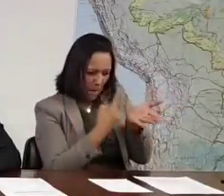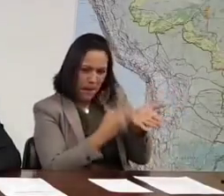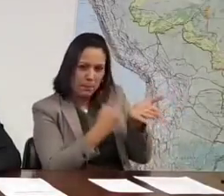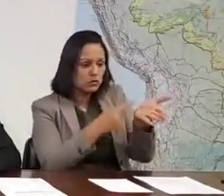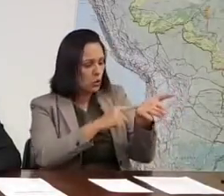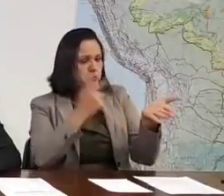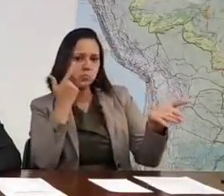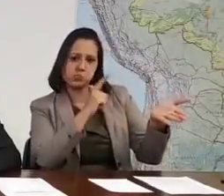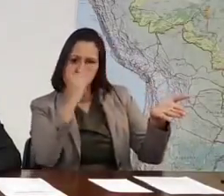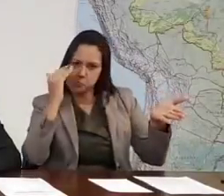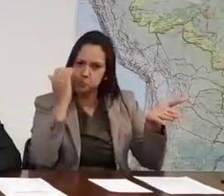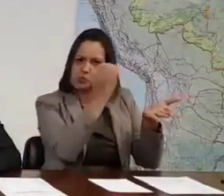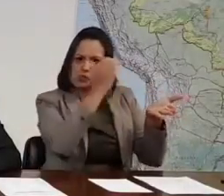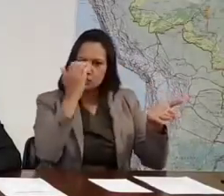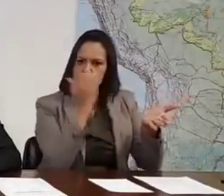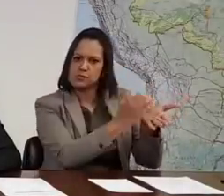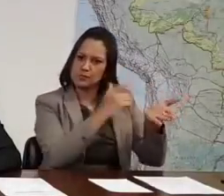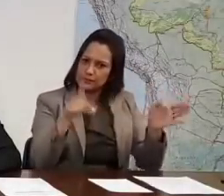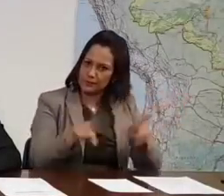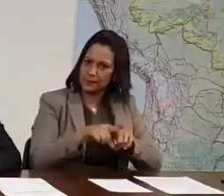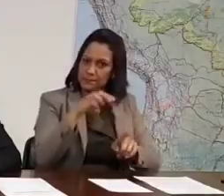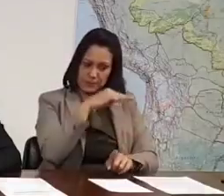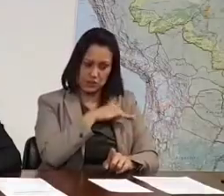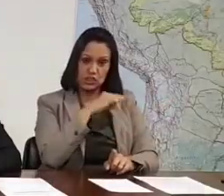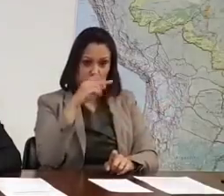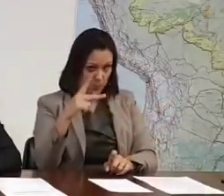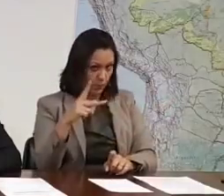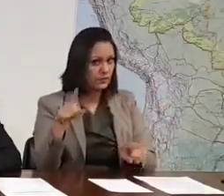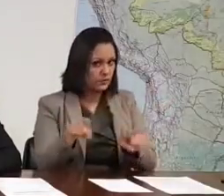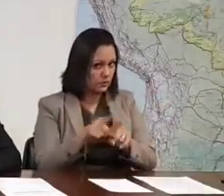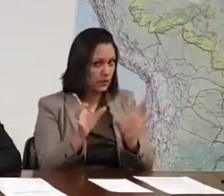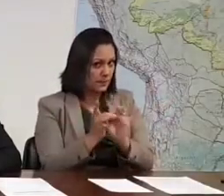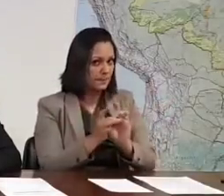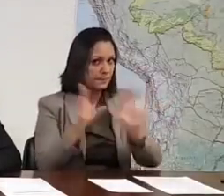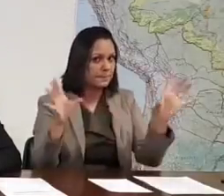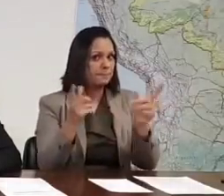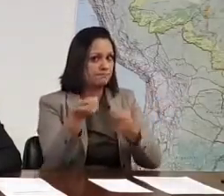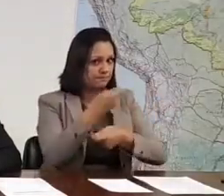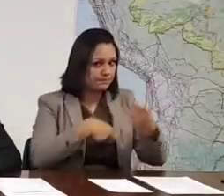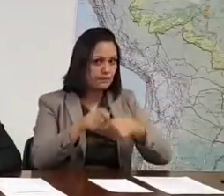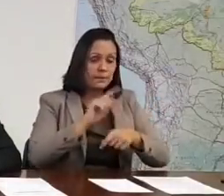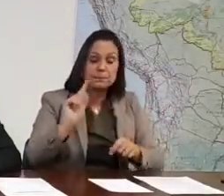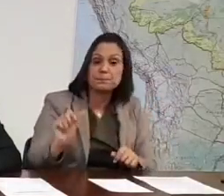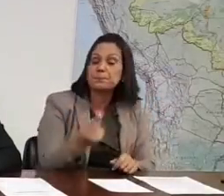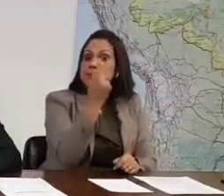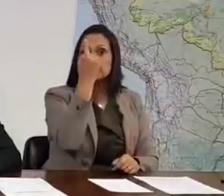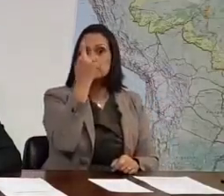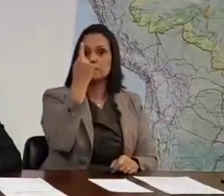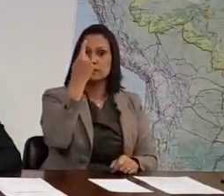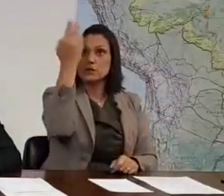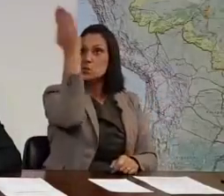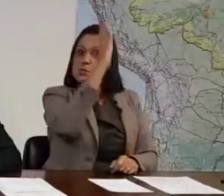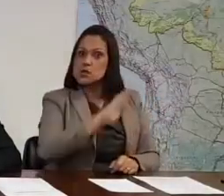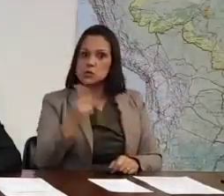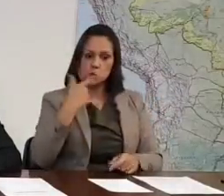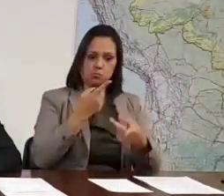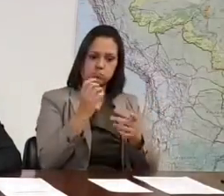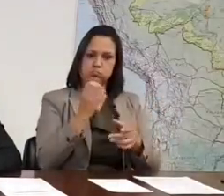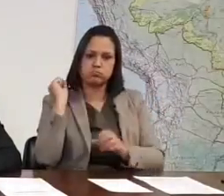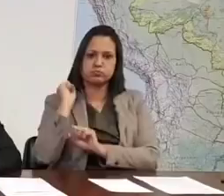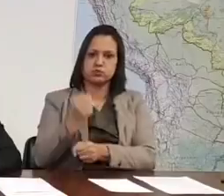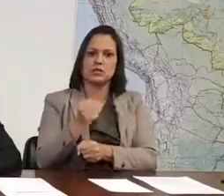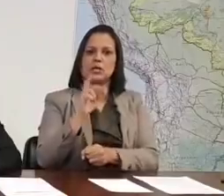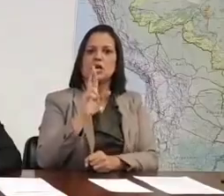E a medida provisória da liberdade econômica, ela pela primeira vez, desde que o Brasil é república, o cidadão